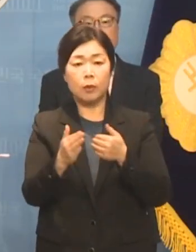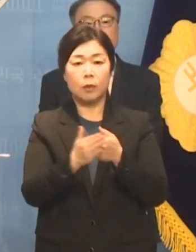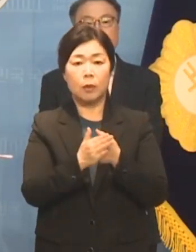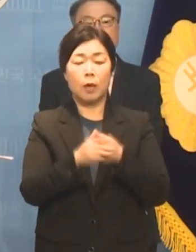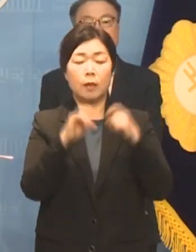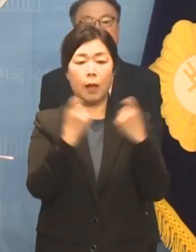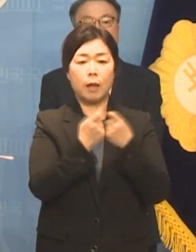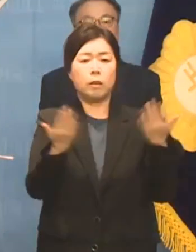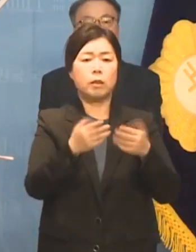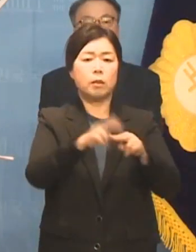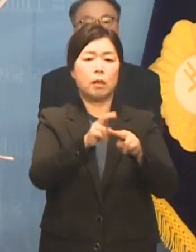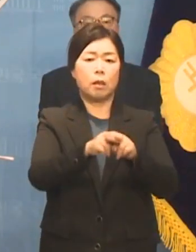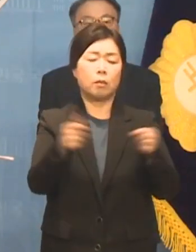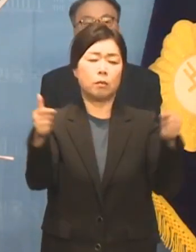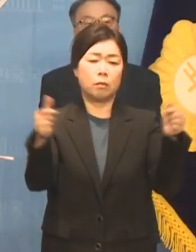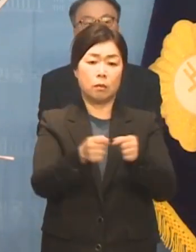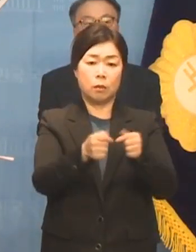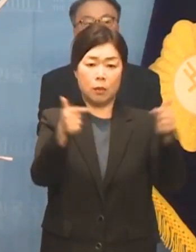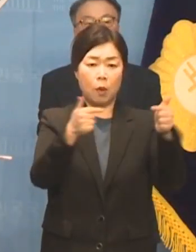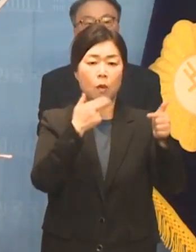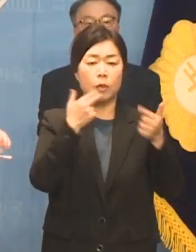증가는 크지 않을 수 있습니다.